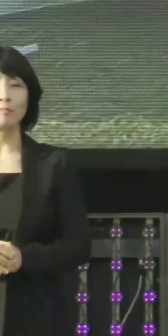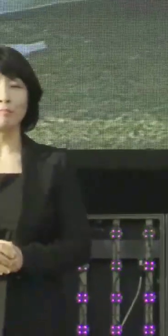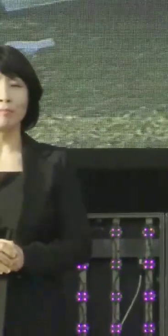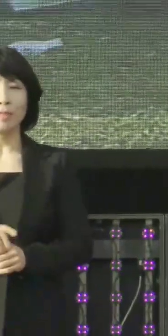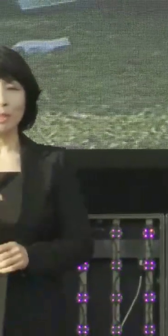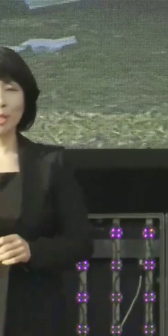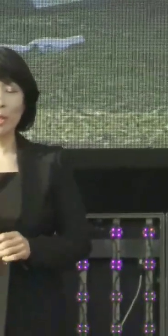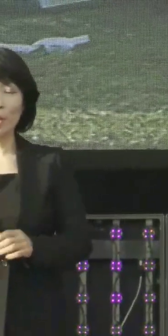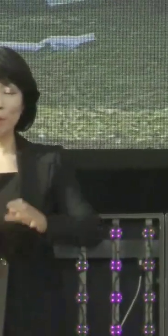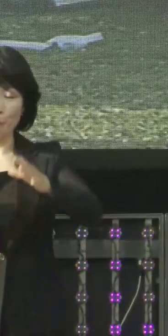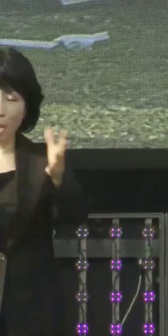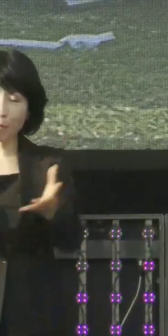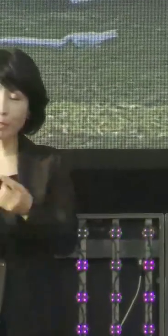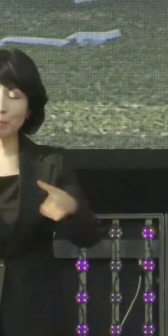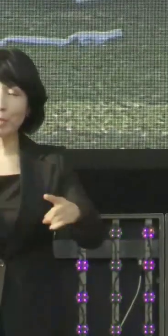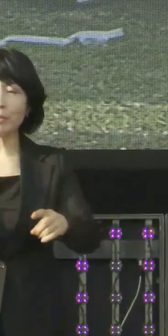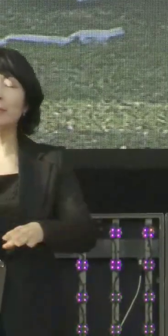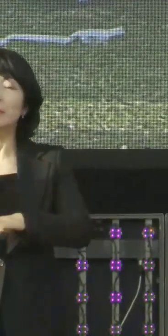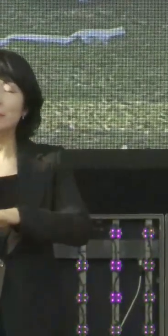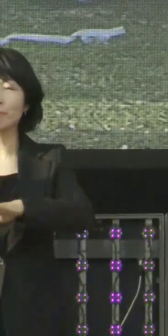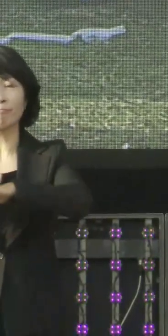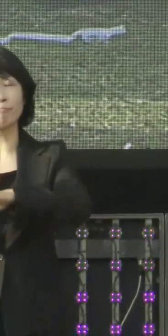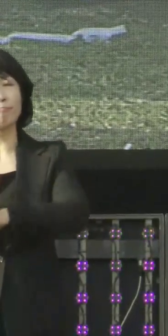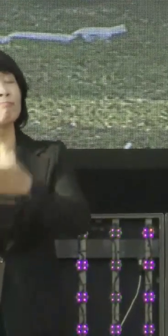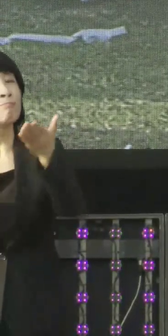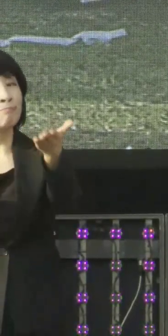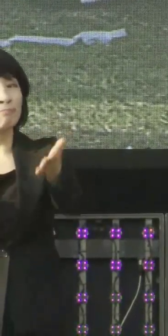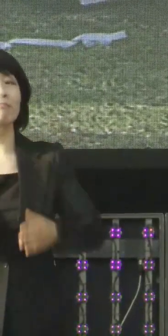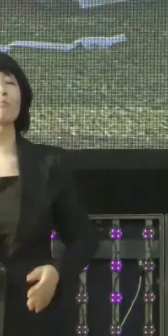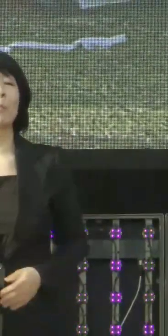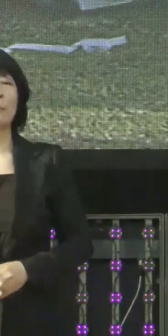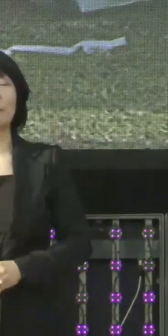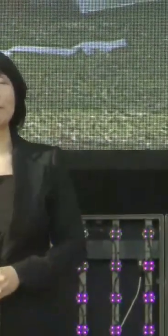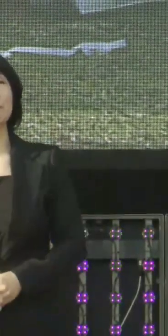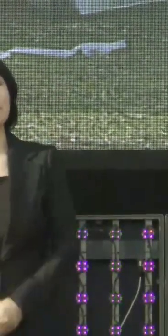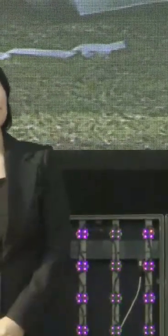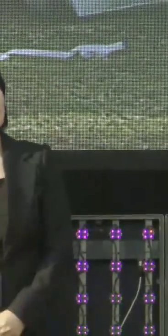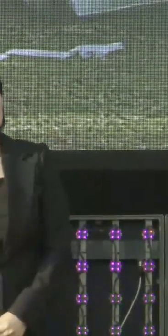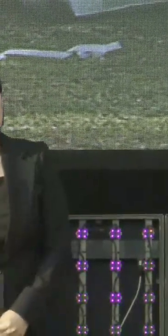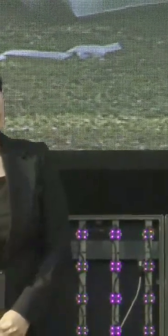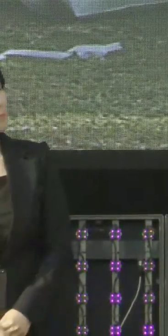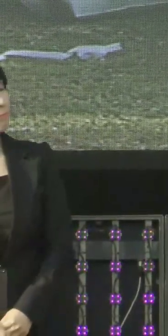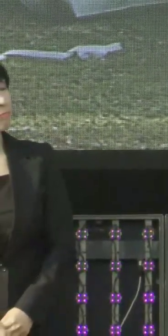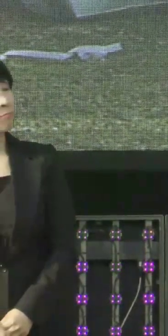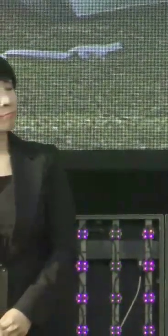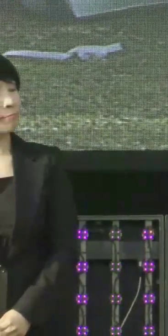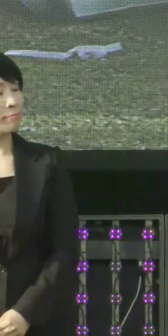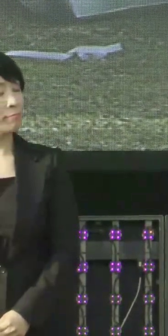산타클라라 방문단 여러분께 진심으로 감사드립니다. 네.